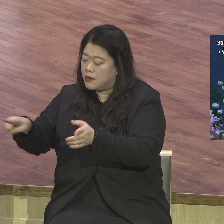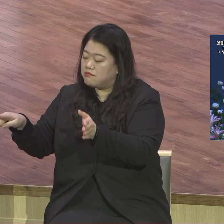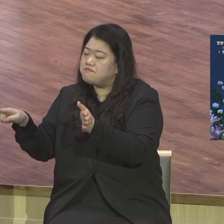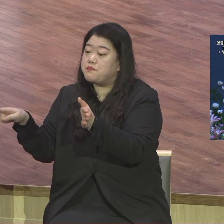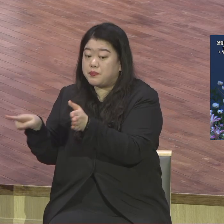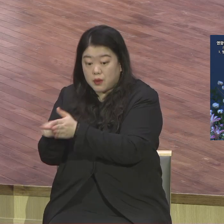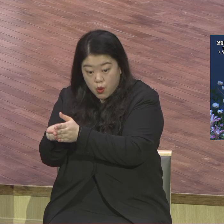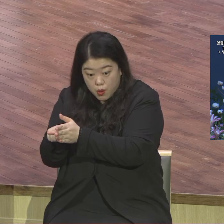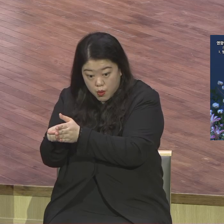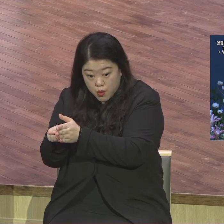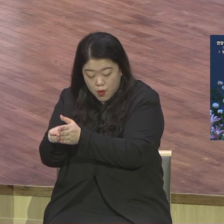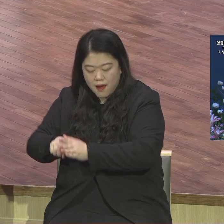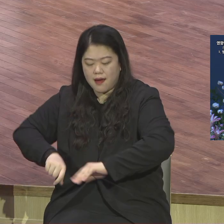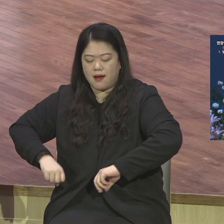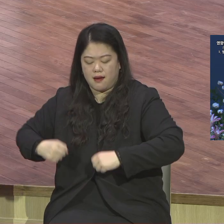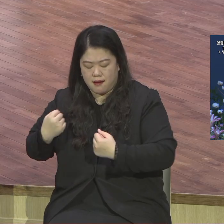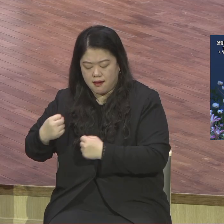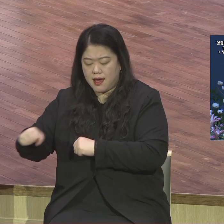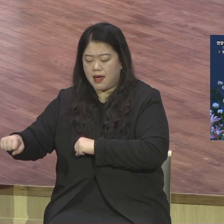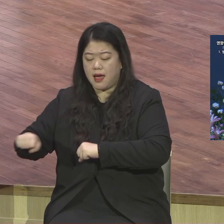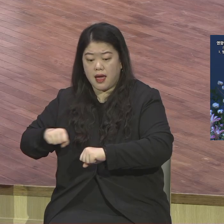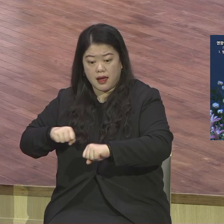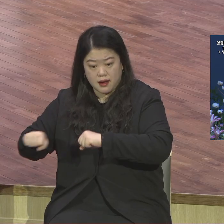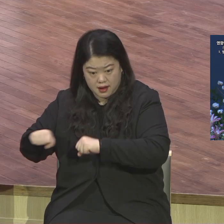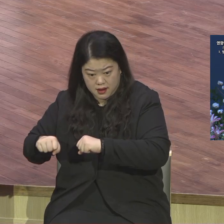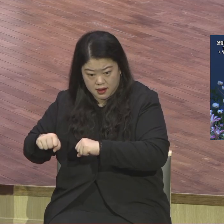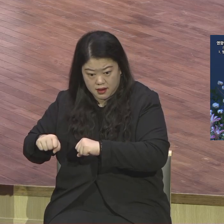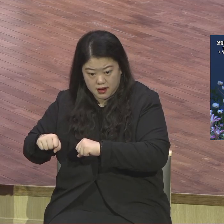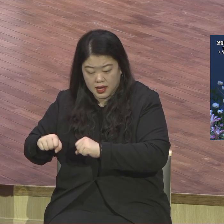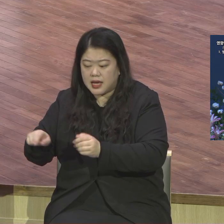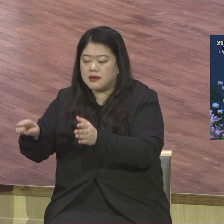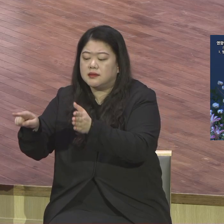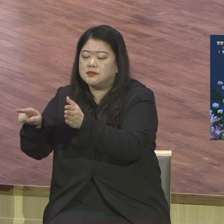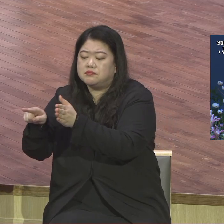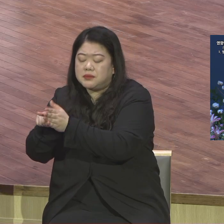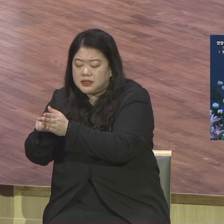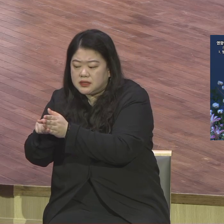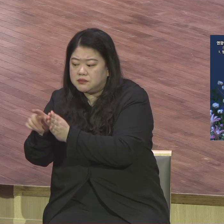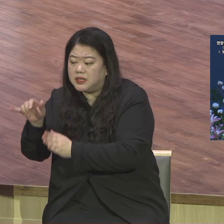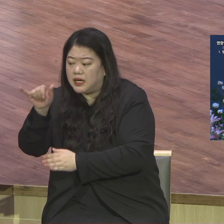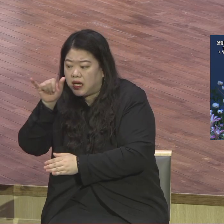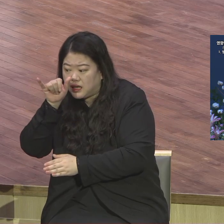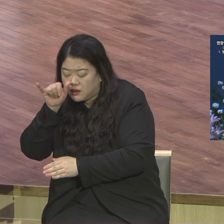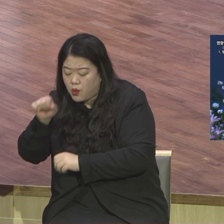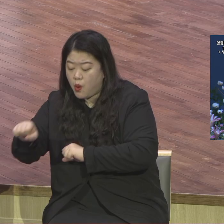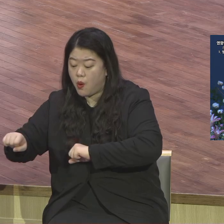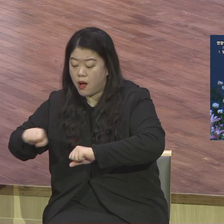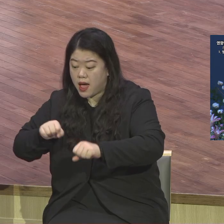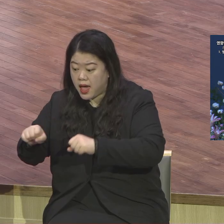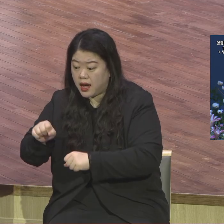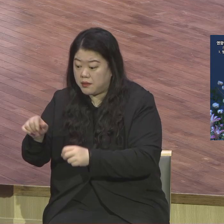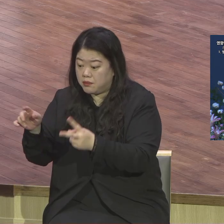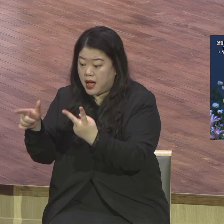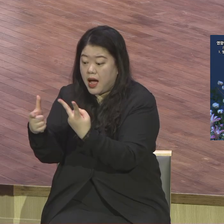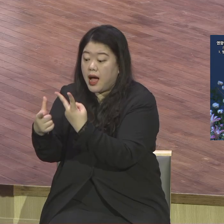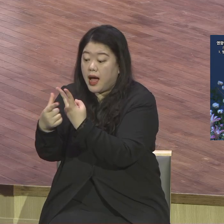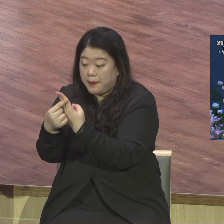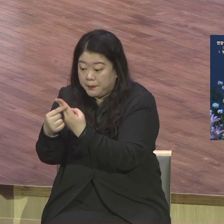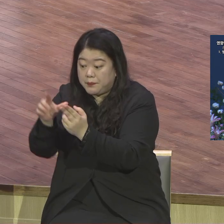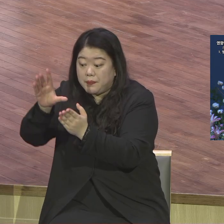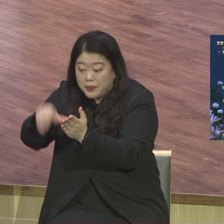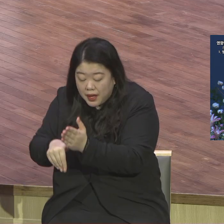체험을 받게 된 것은 그 믿음의 행함으로 증명된 것이기 때문이라고 강조를